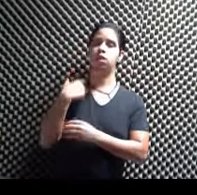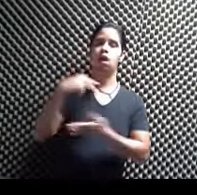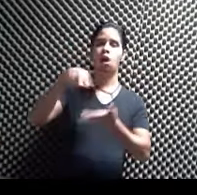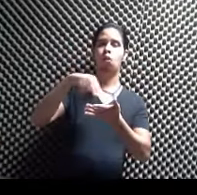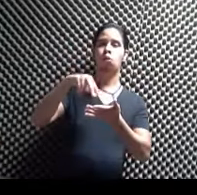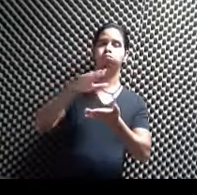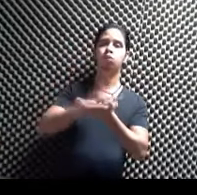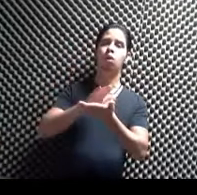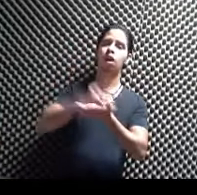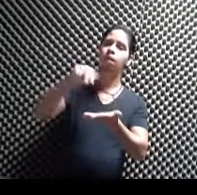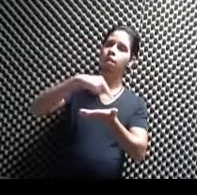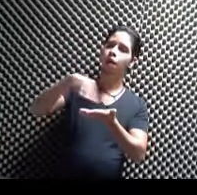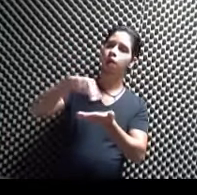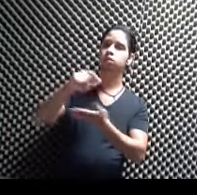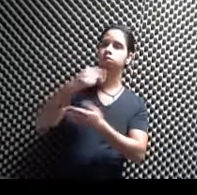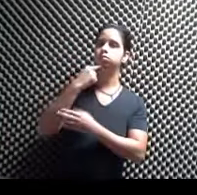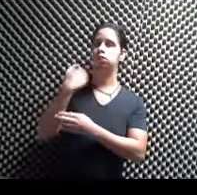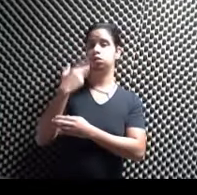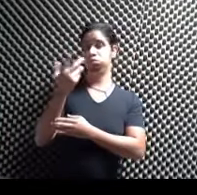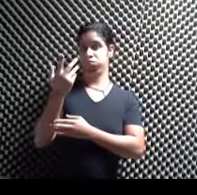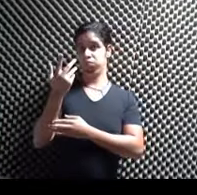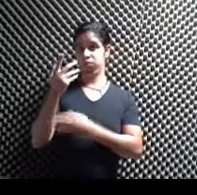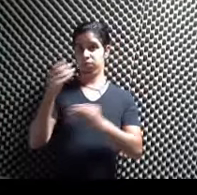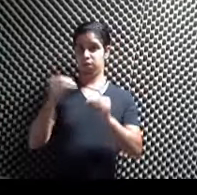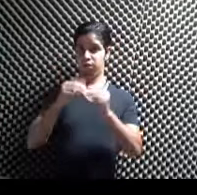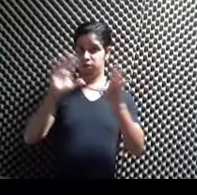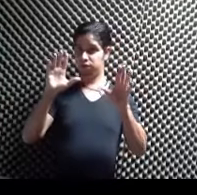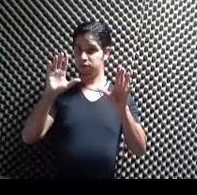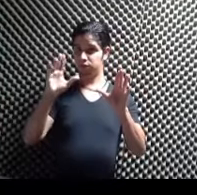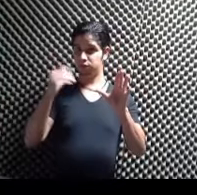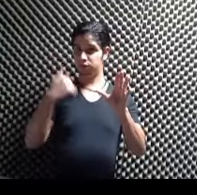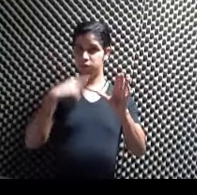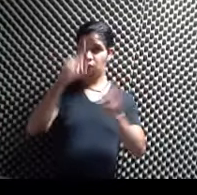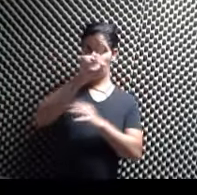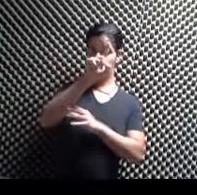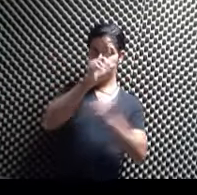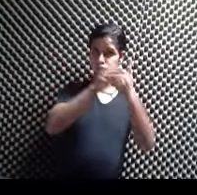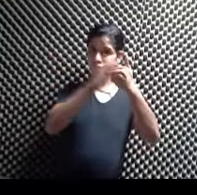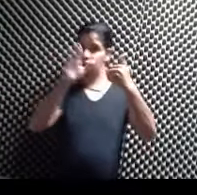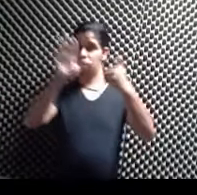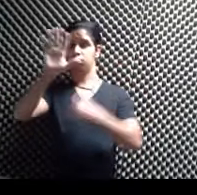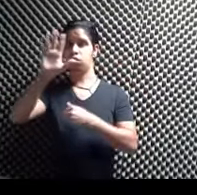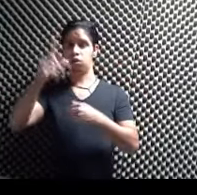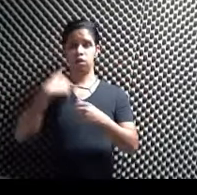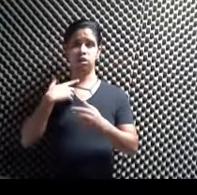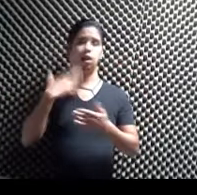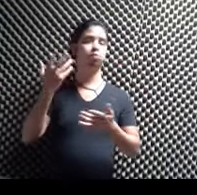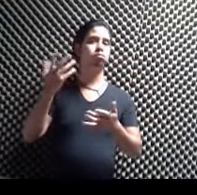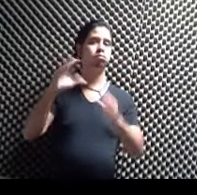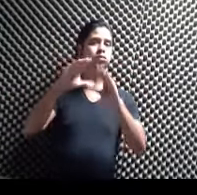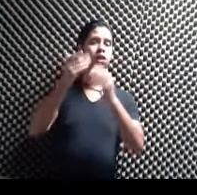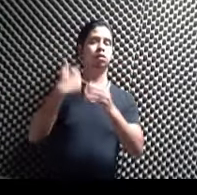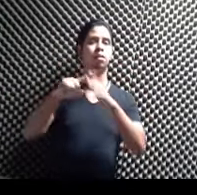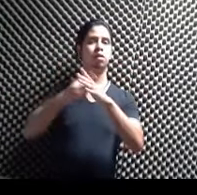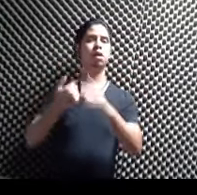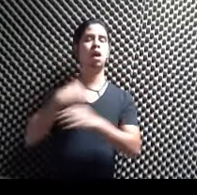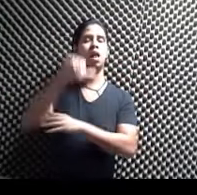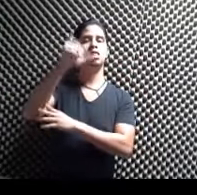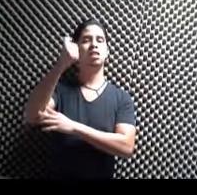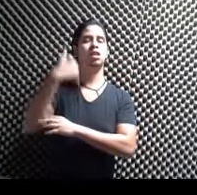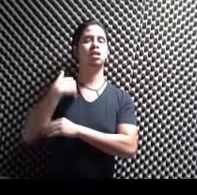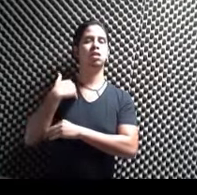el 5, o sea, ayer, hasta el 9 de agosto, de 1 a 5 de la tarde. Y las clases inician, mire, el 10 de agosto, o sea que